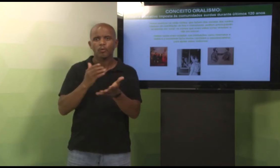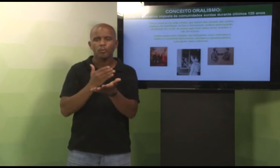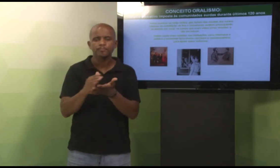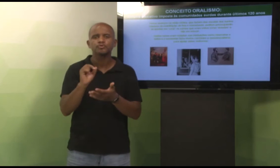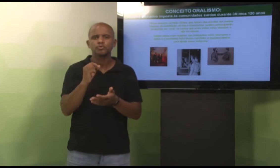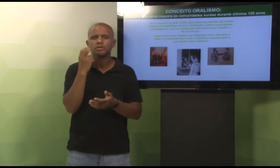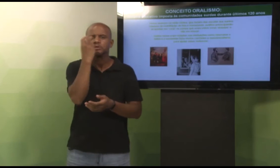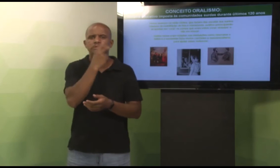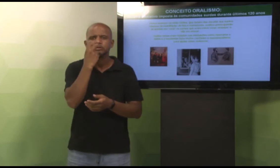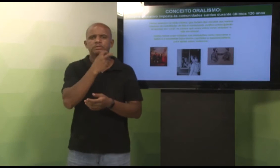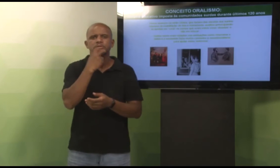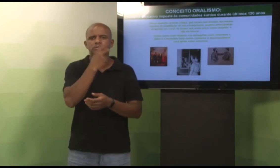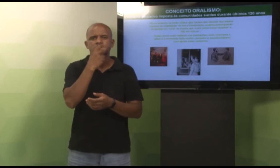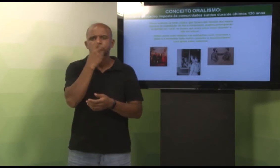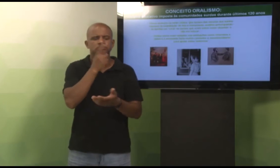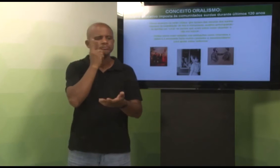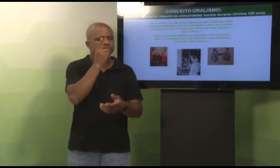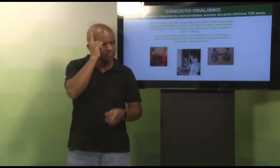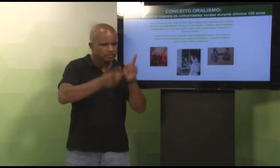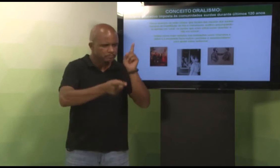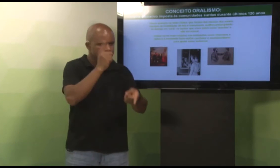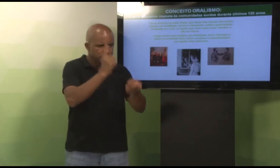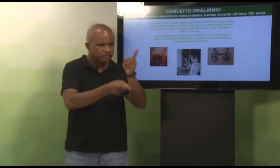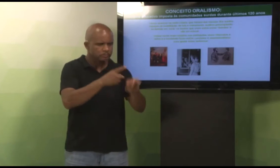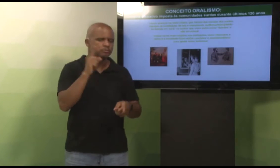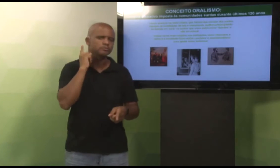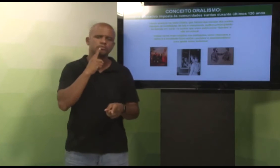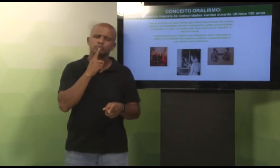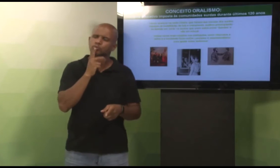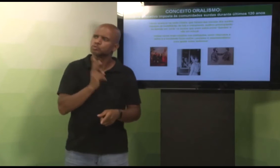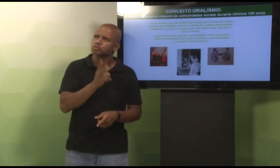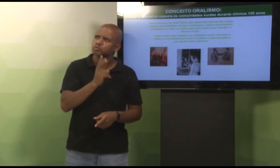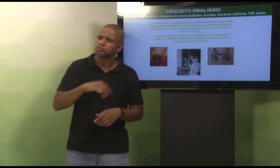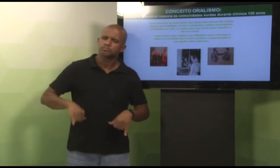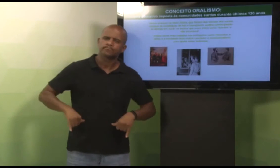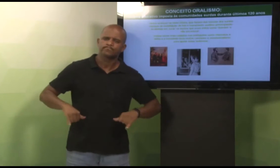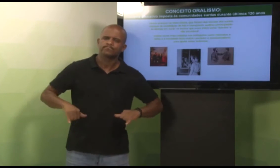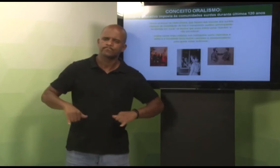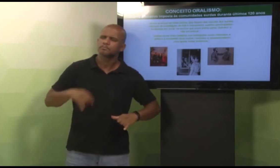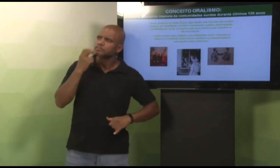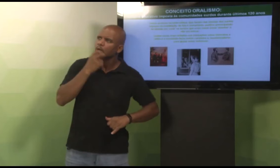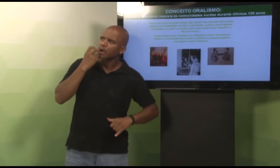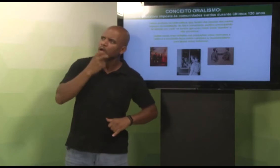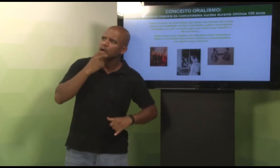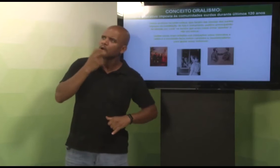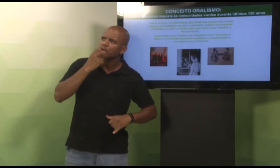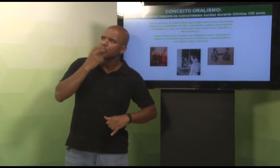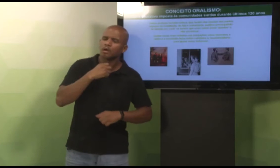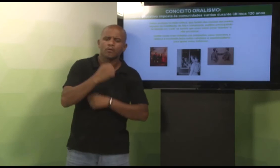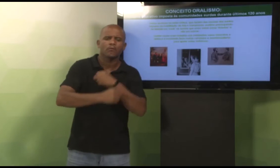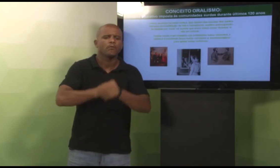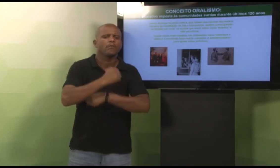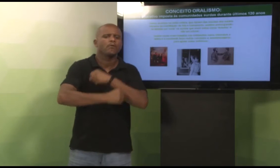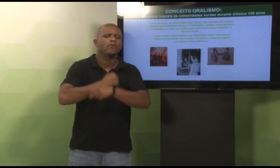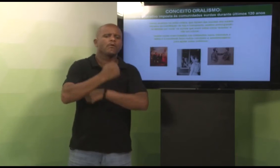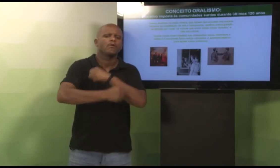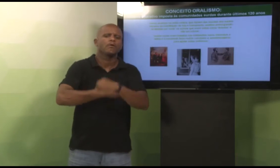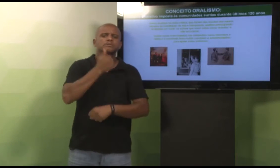de sinais. Começou-se o processo de imposição do oralismo. Os surdos sofreram muito com esse processo